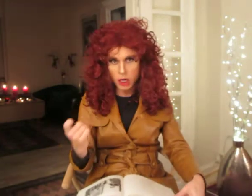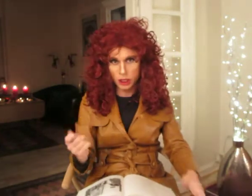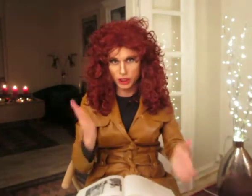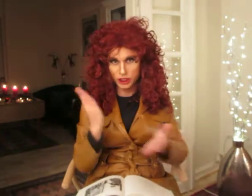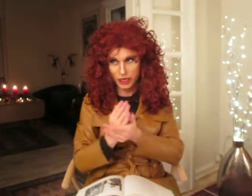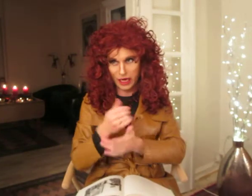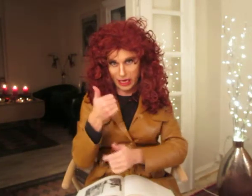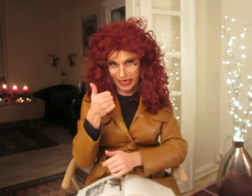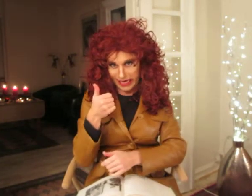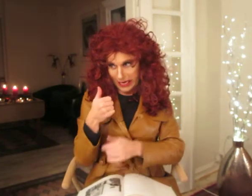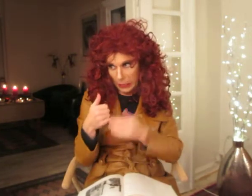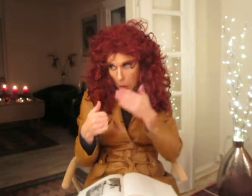sikkert en!